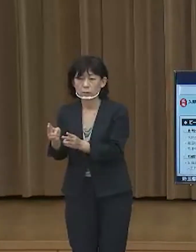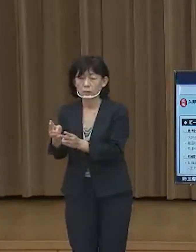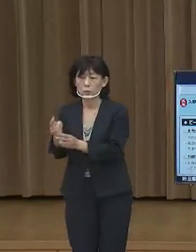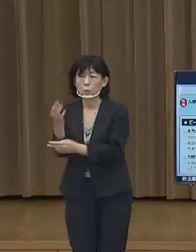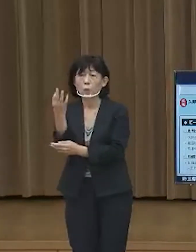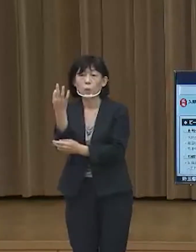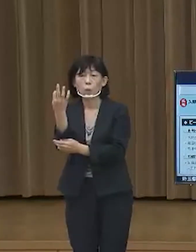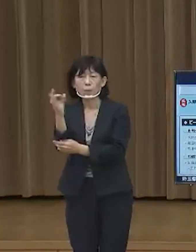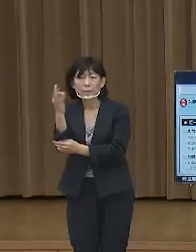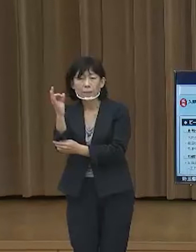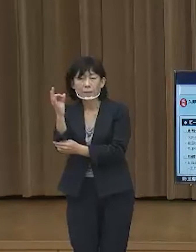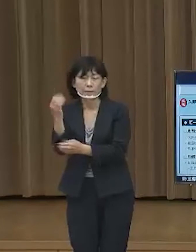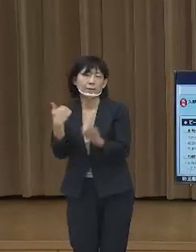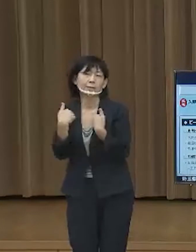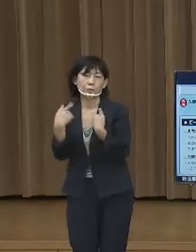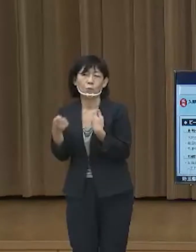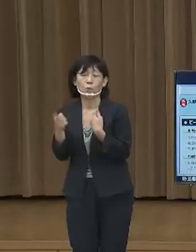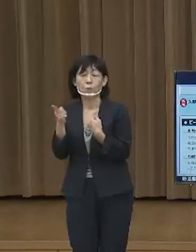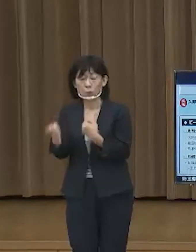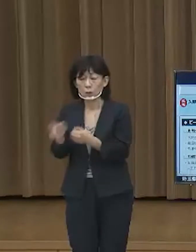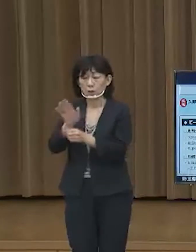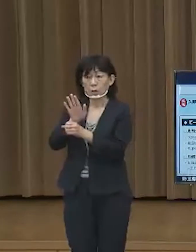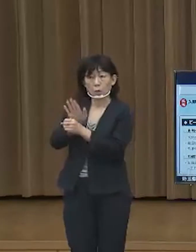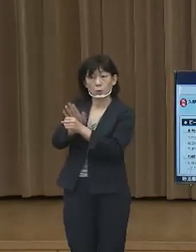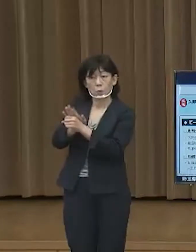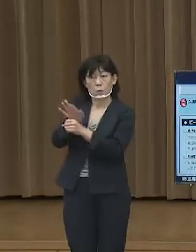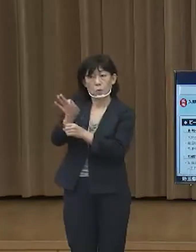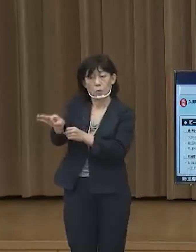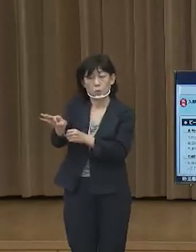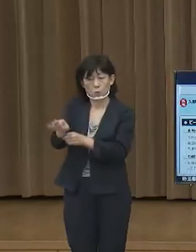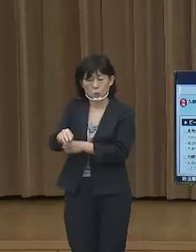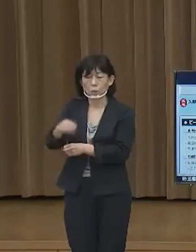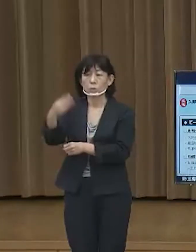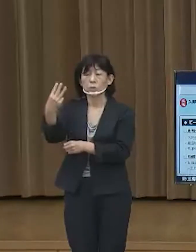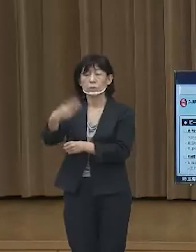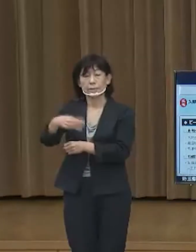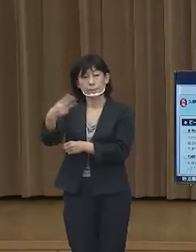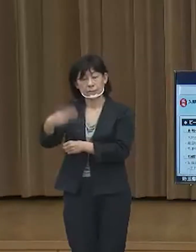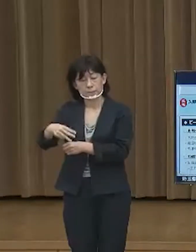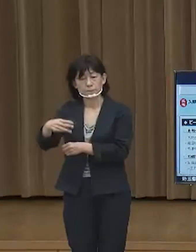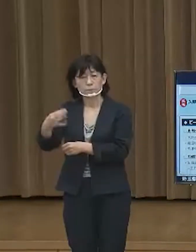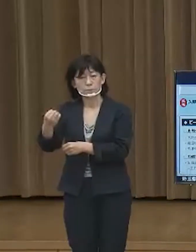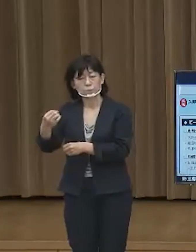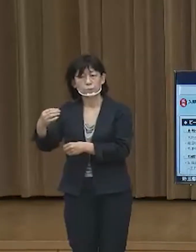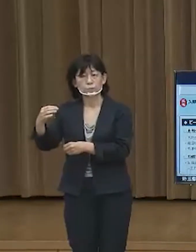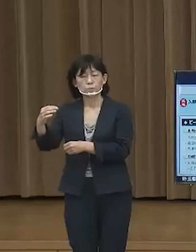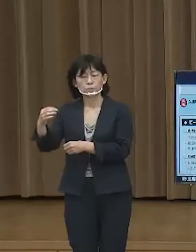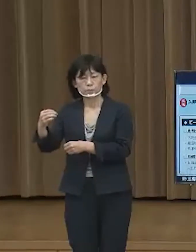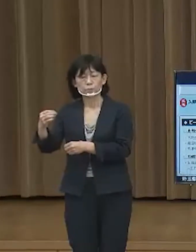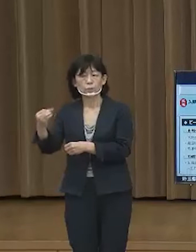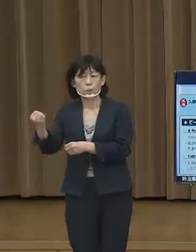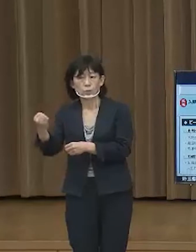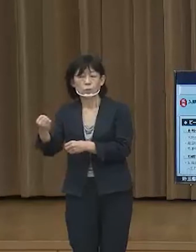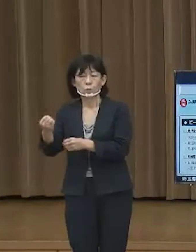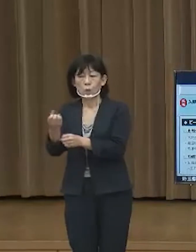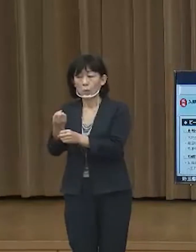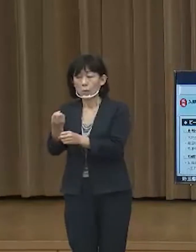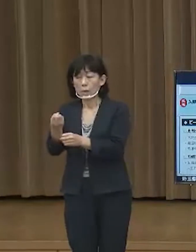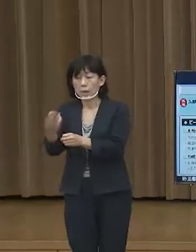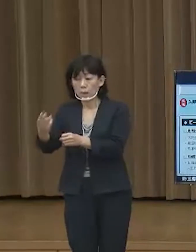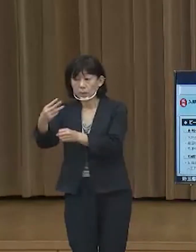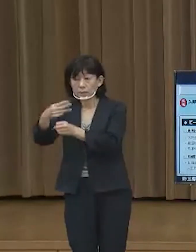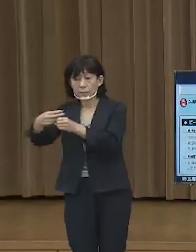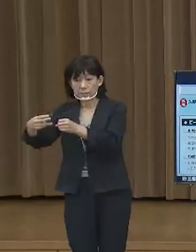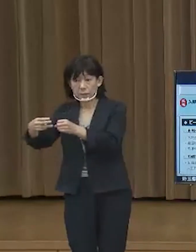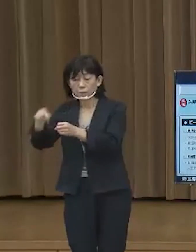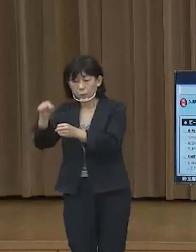ことに関する経費を補助するため、37億5400万円を、また令和3年度にも事